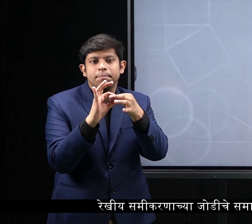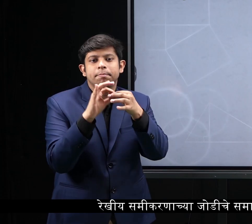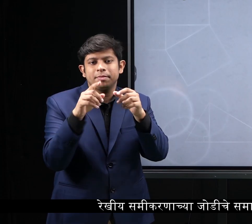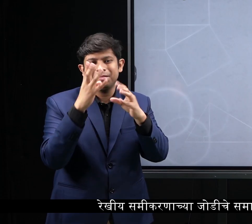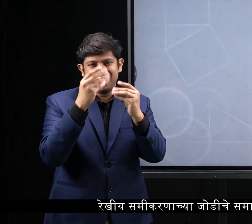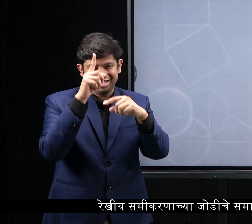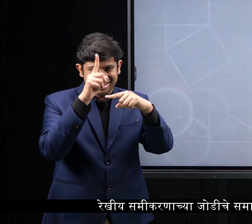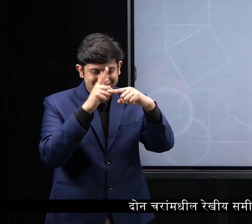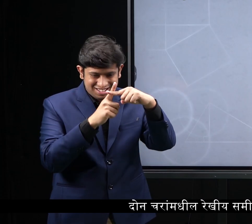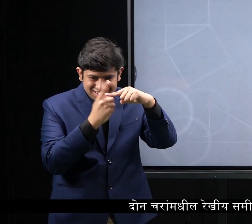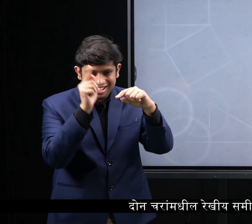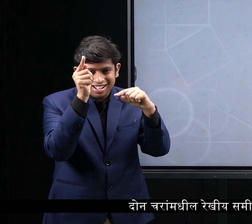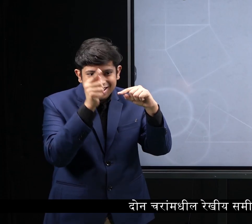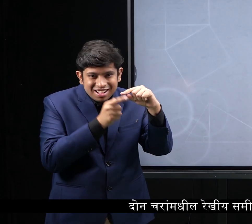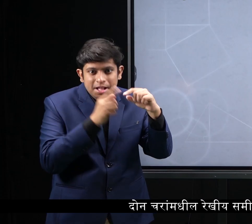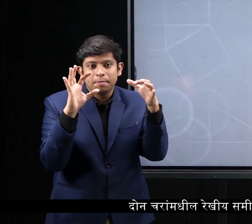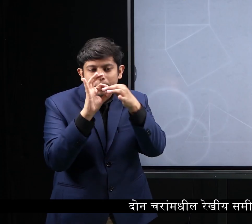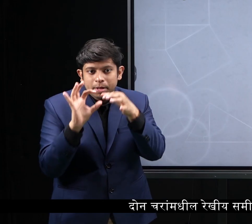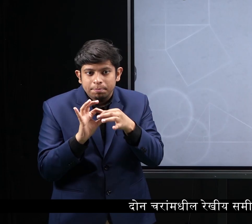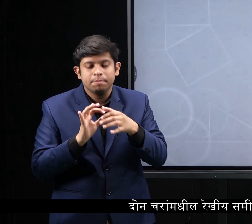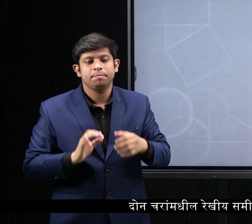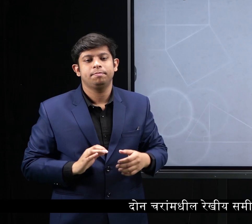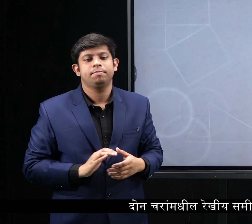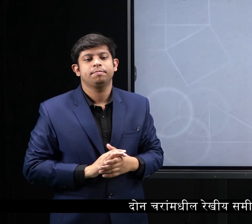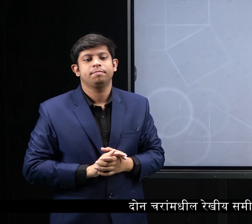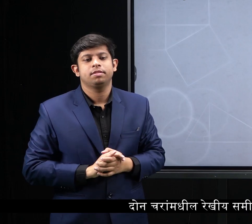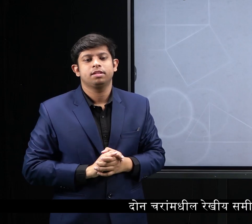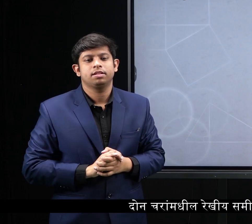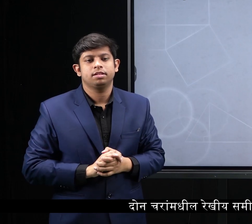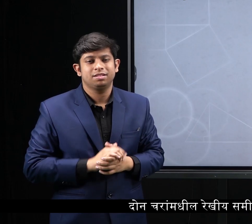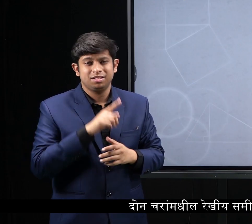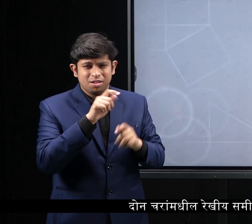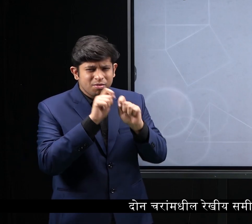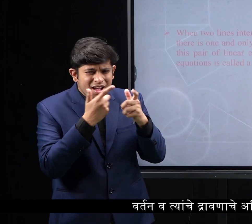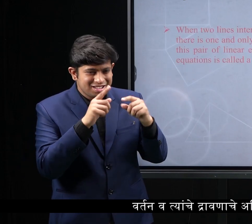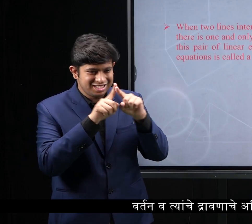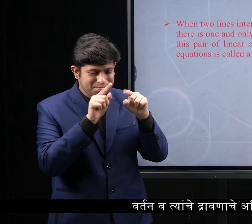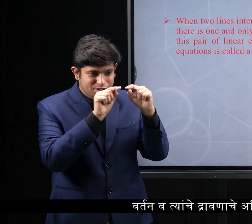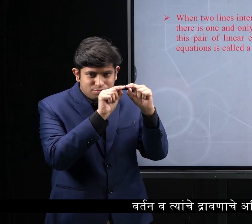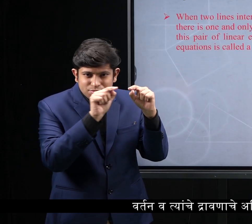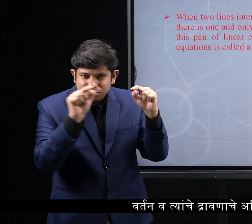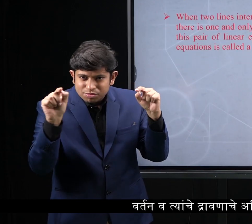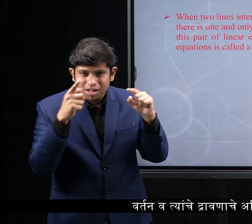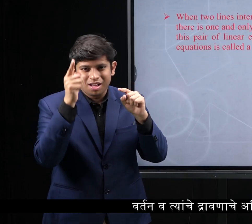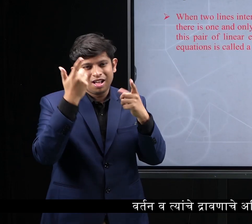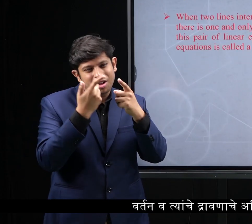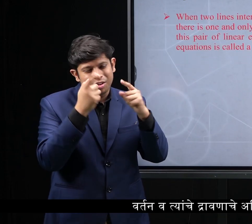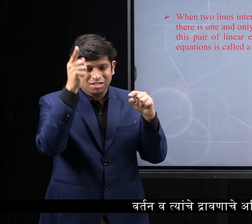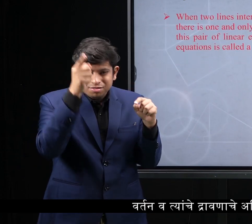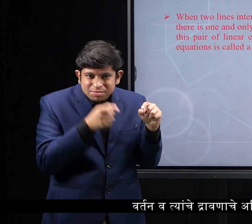पद्धत. दोन चरणांमधील रेखीय समीकरणांच्या जोडीच्या रेषेचे वर्तन व त्यांचे द्रावणाचे अस्तित्व